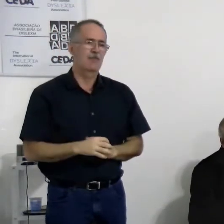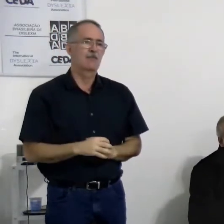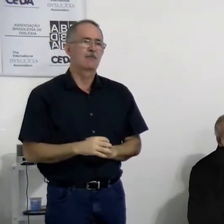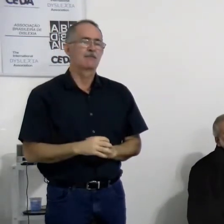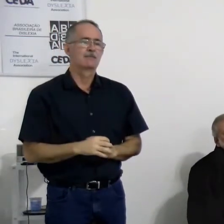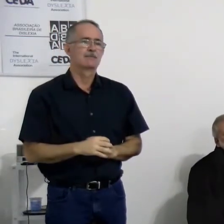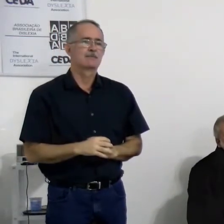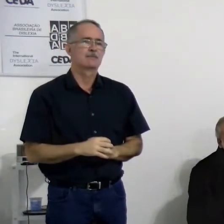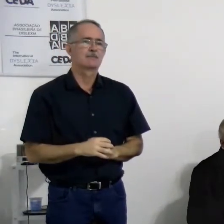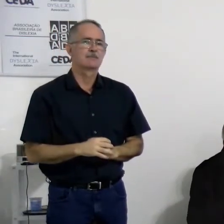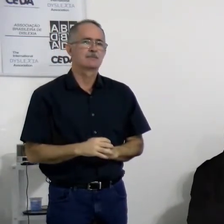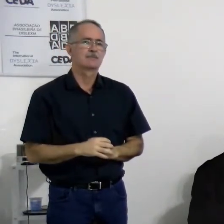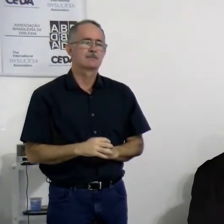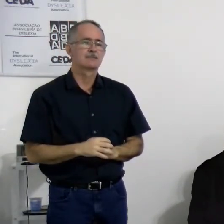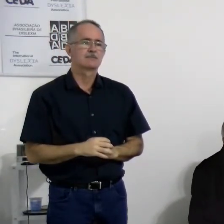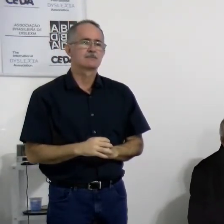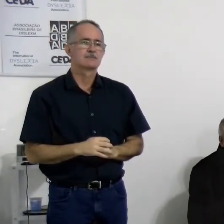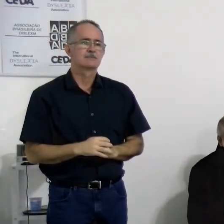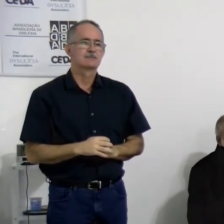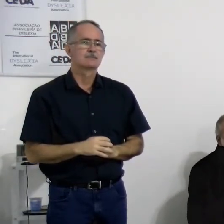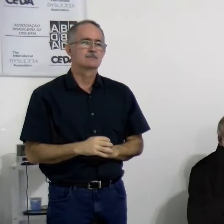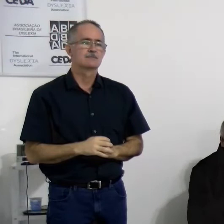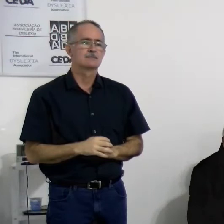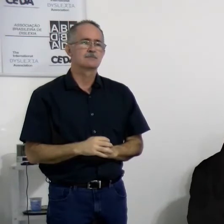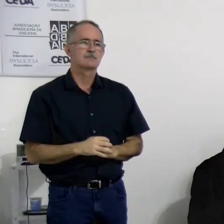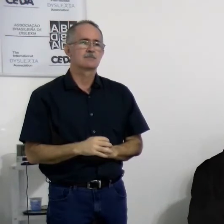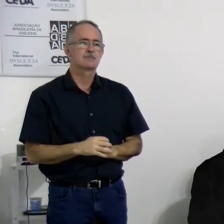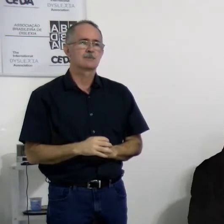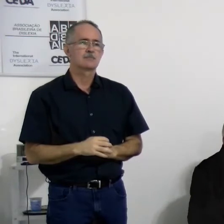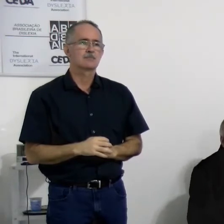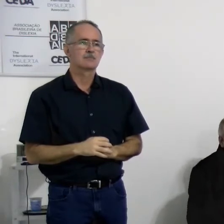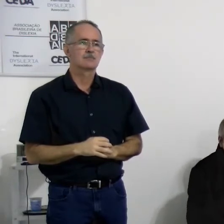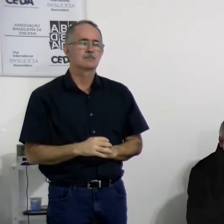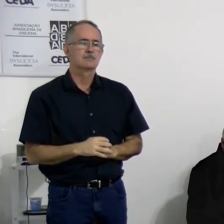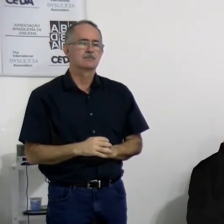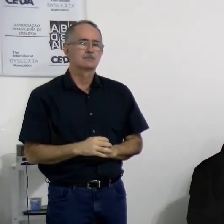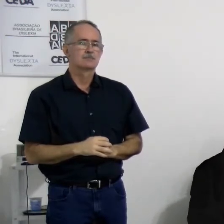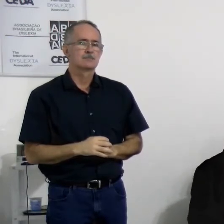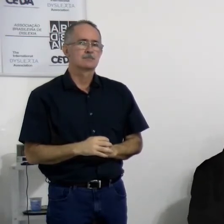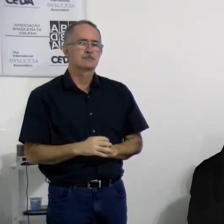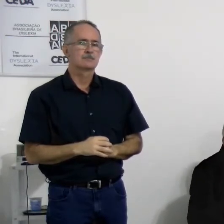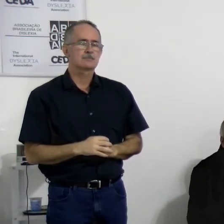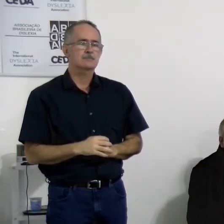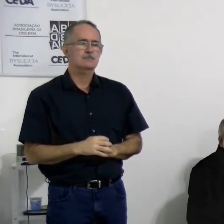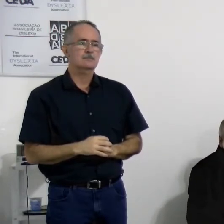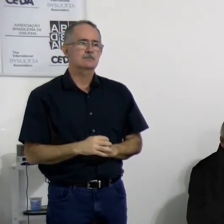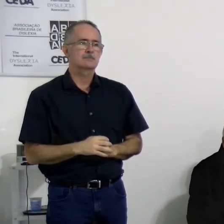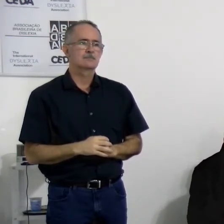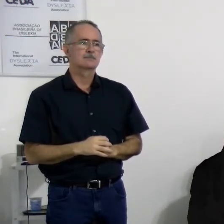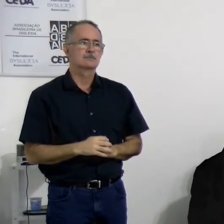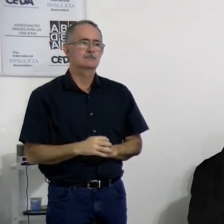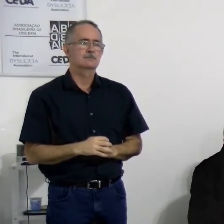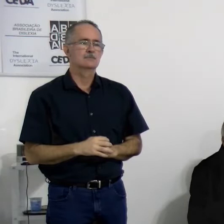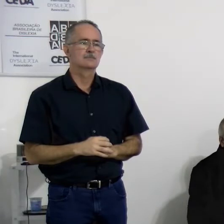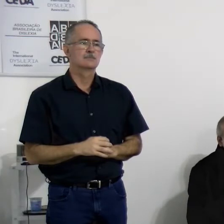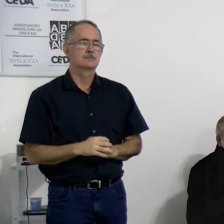I did my doctoral studies with Gene Chaul at the Harvard Graduate School of Education and